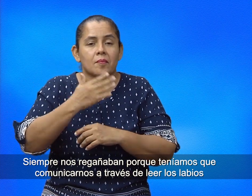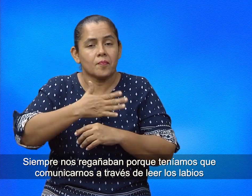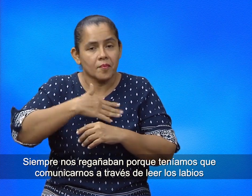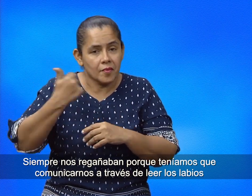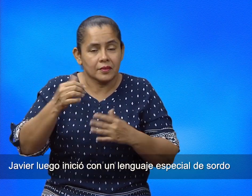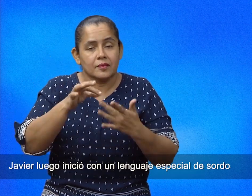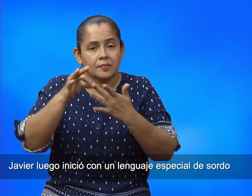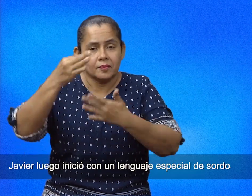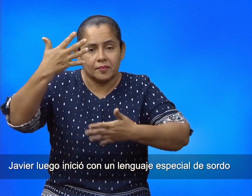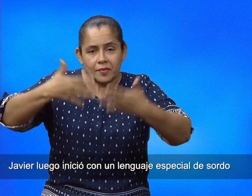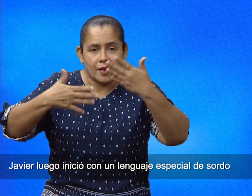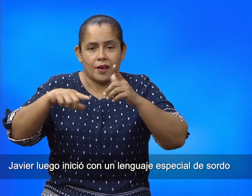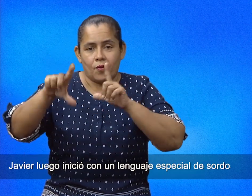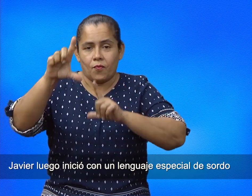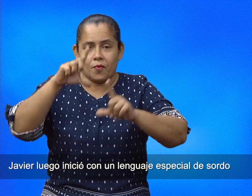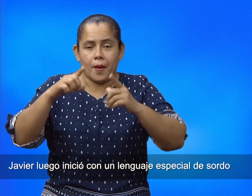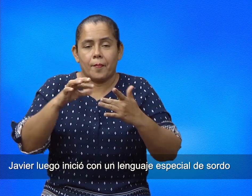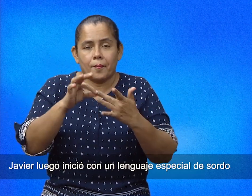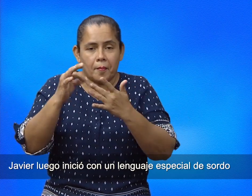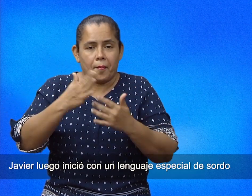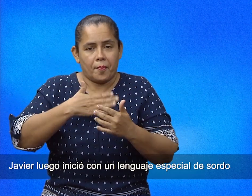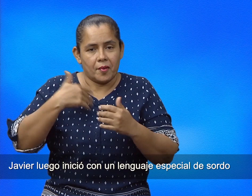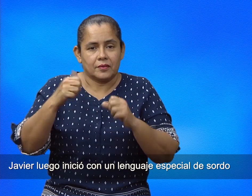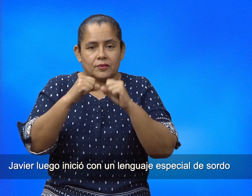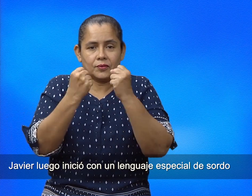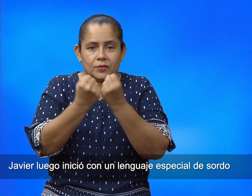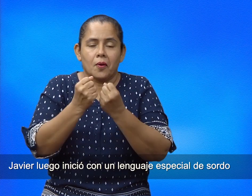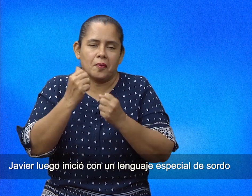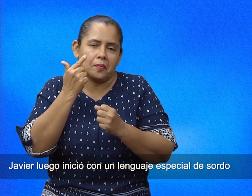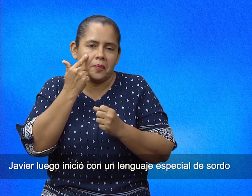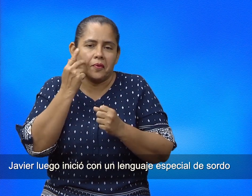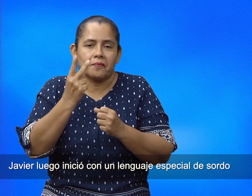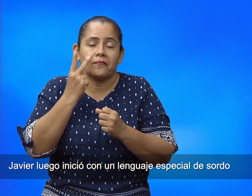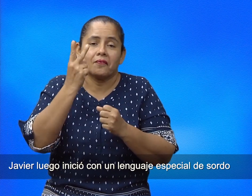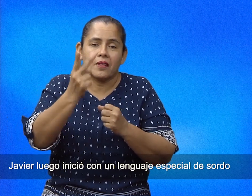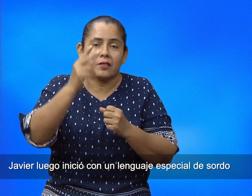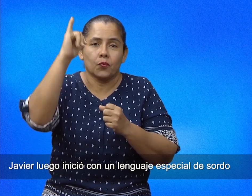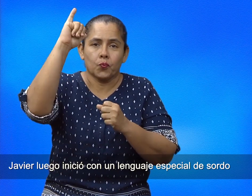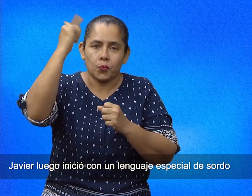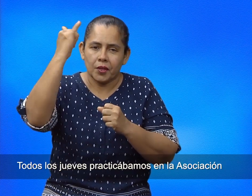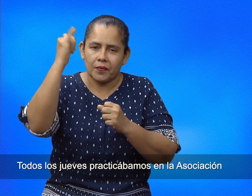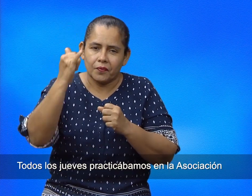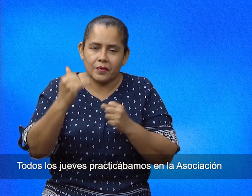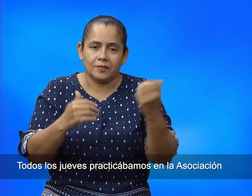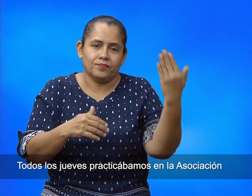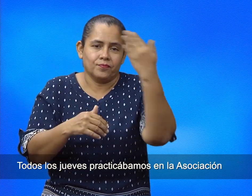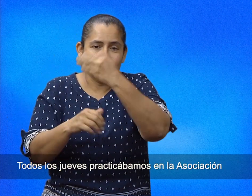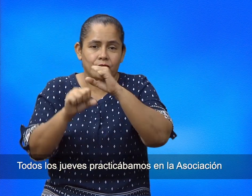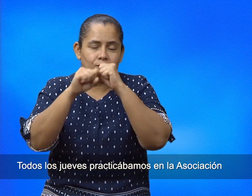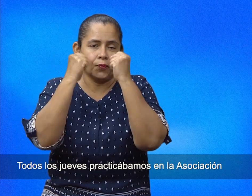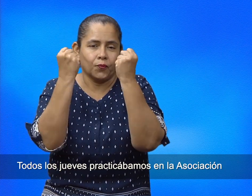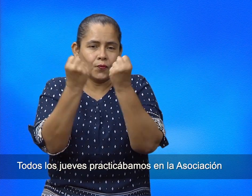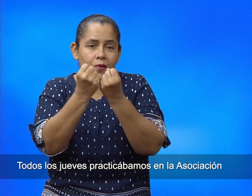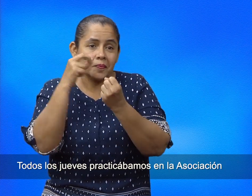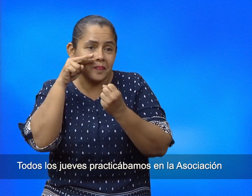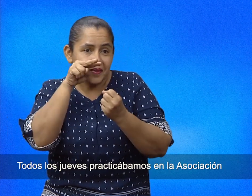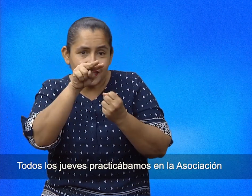labios. Javier luego inició con un lenguaje especial de sordo. Todos los jueves practicábamos